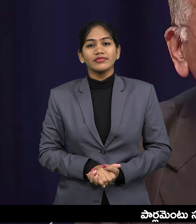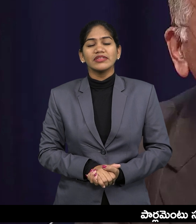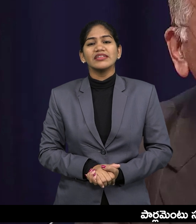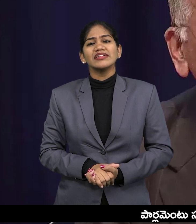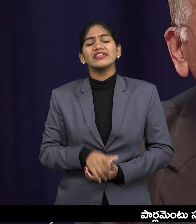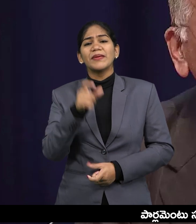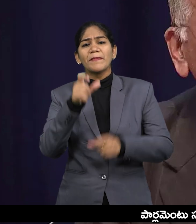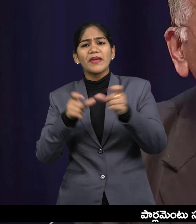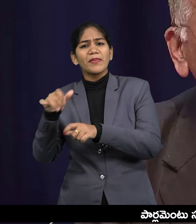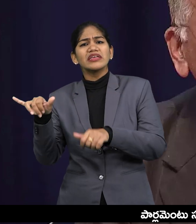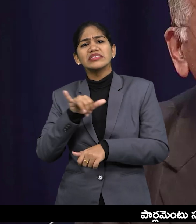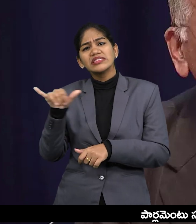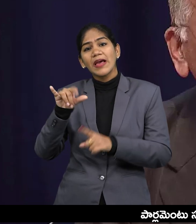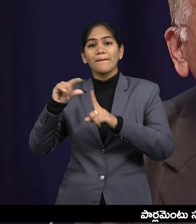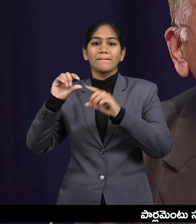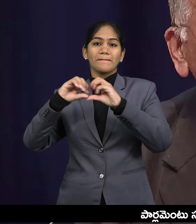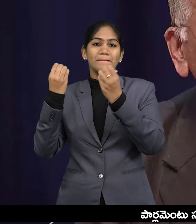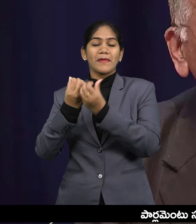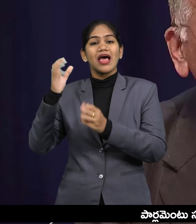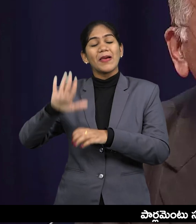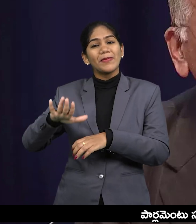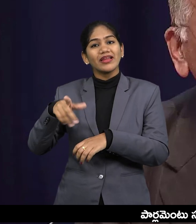పార్లమెంటు సభ్యునికి ఉన్న అధికారాలు ఉంటాయి.